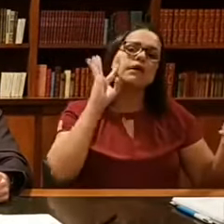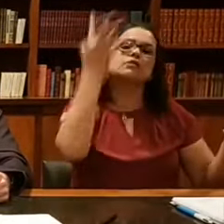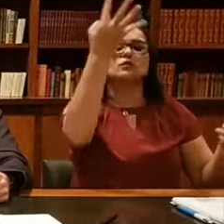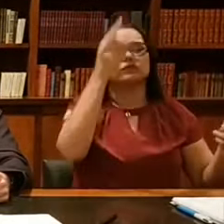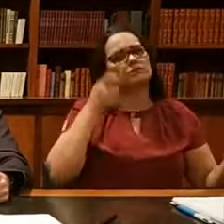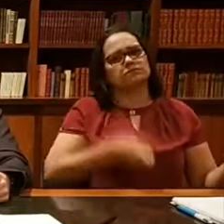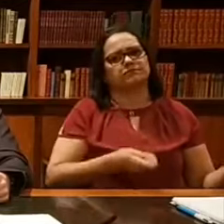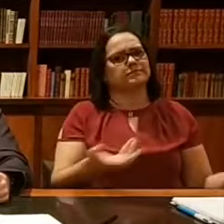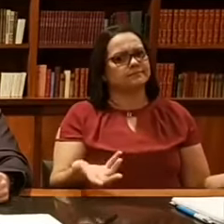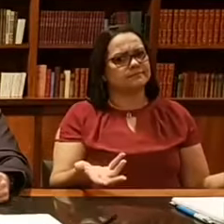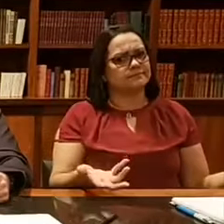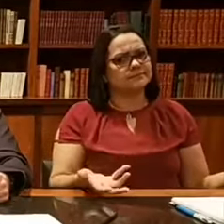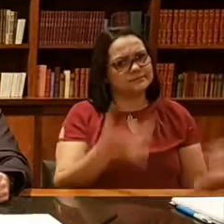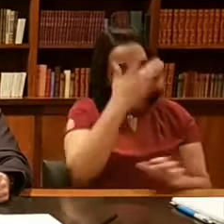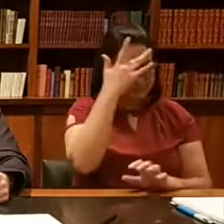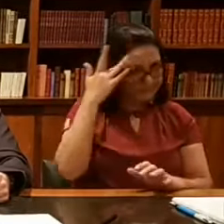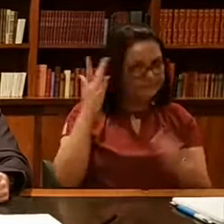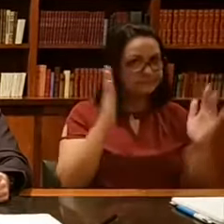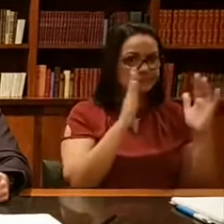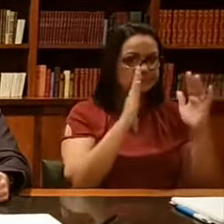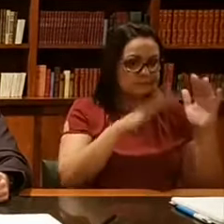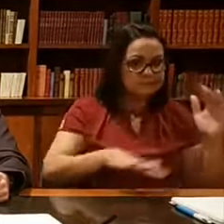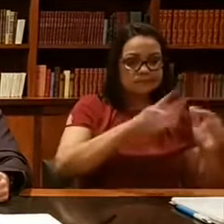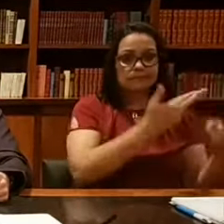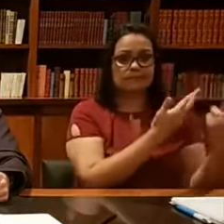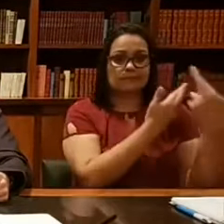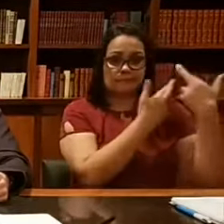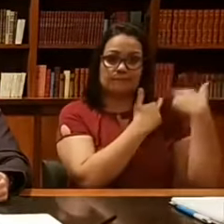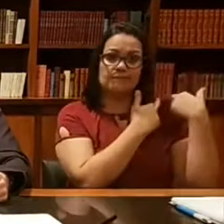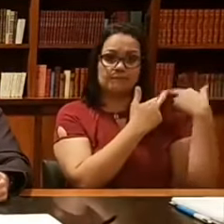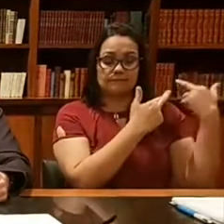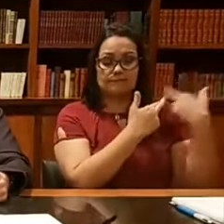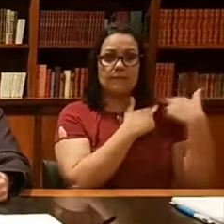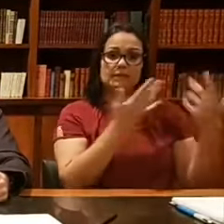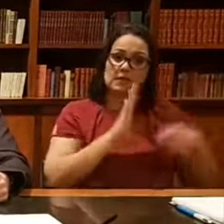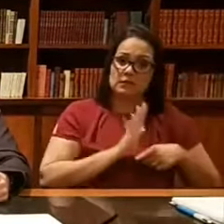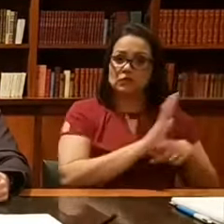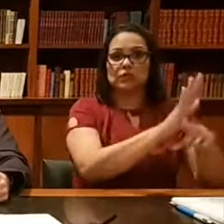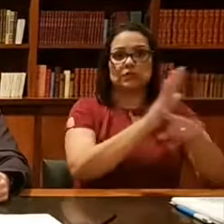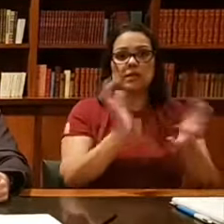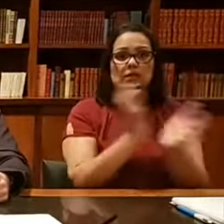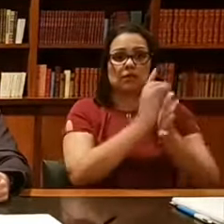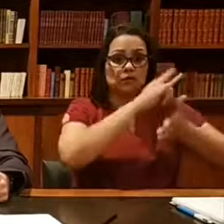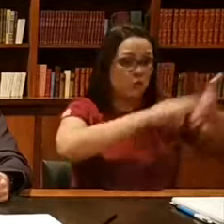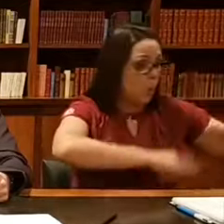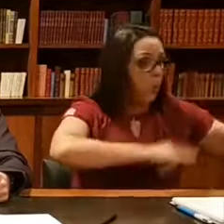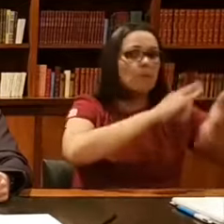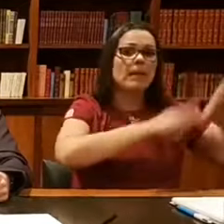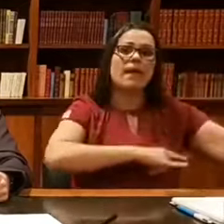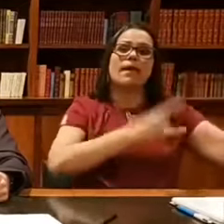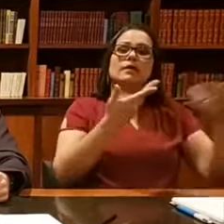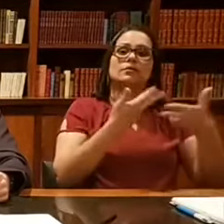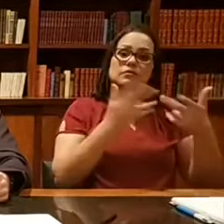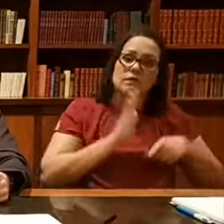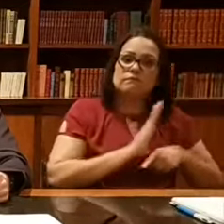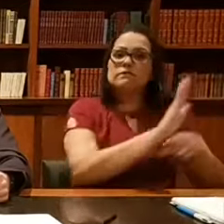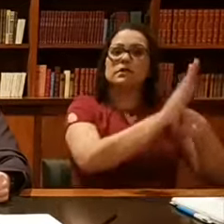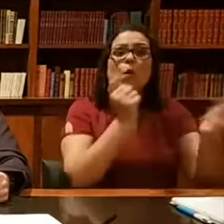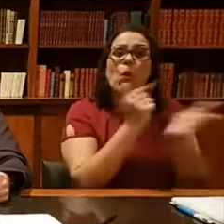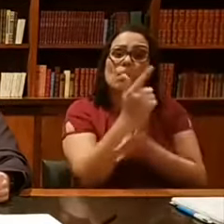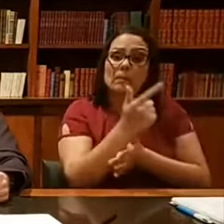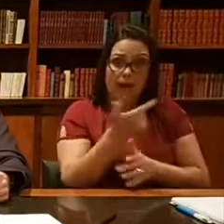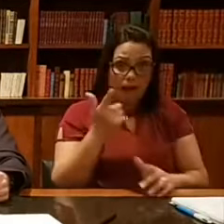que estão carregados de colaborar na documentação e despachar favoravelmente a comprar essa arma, tem que